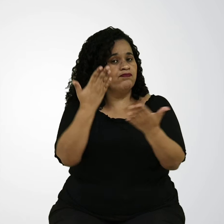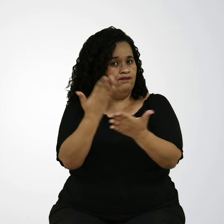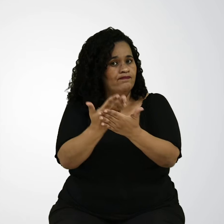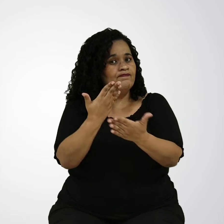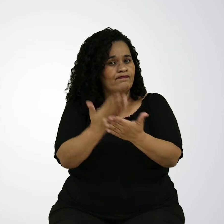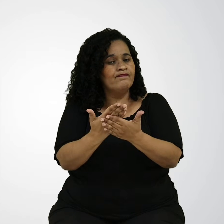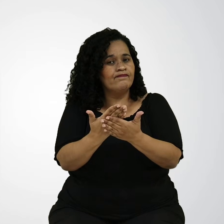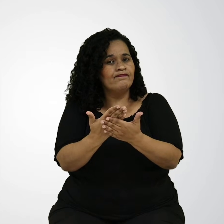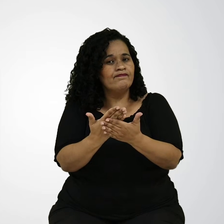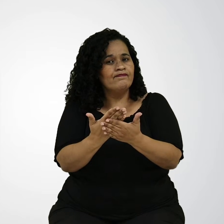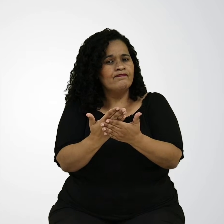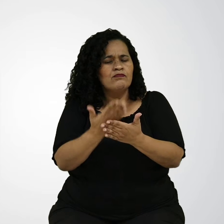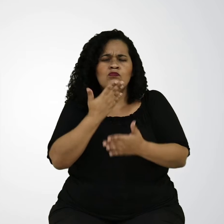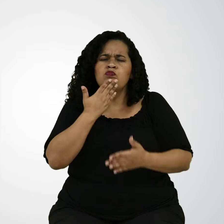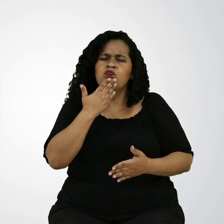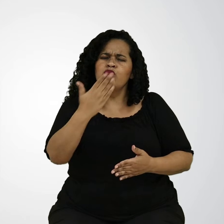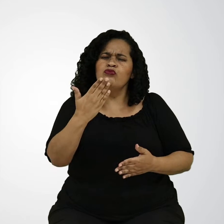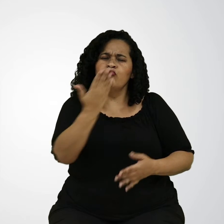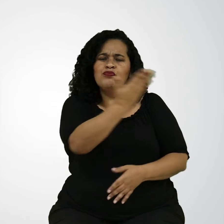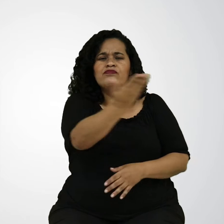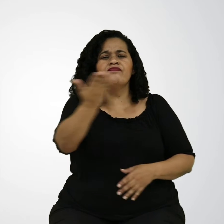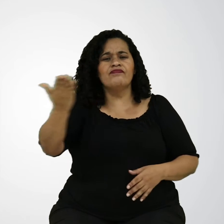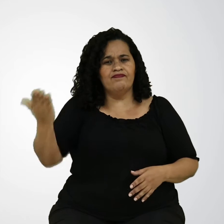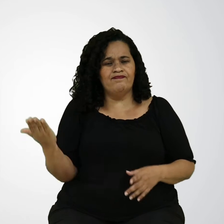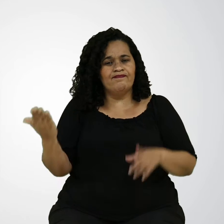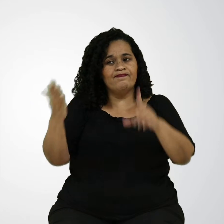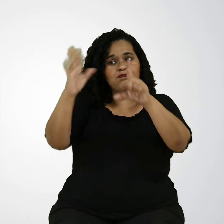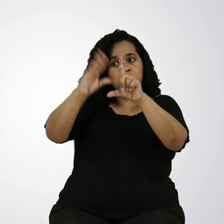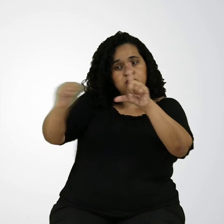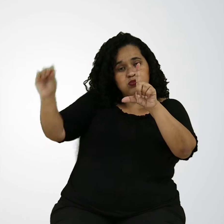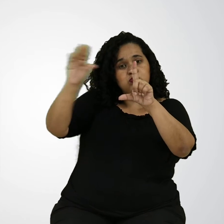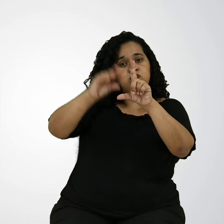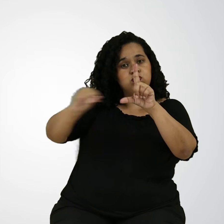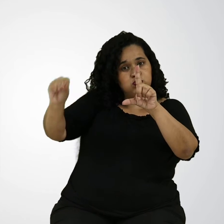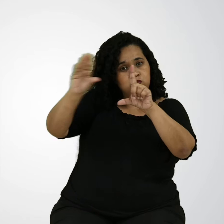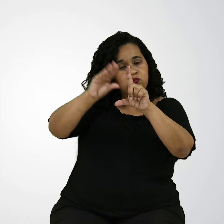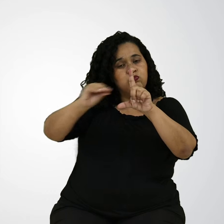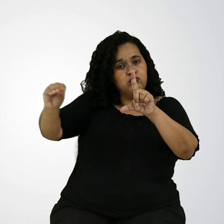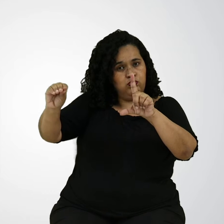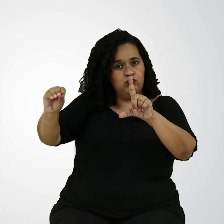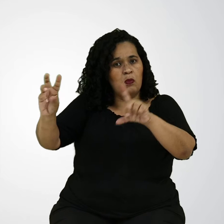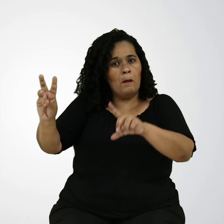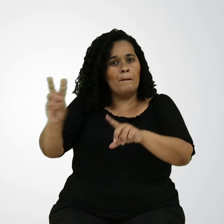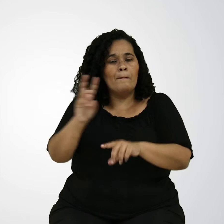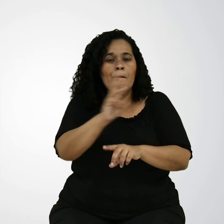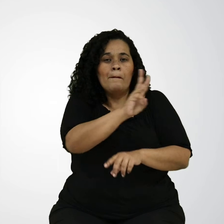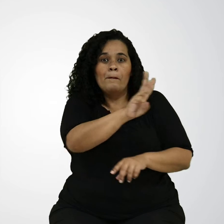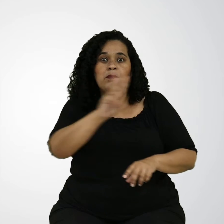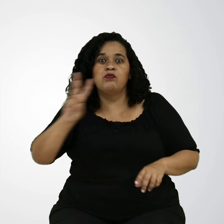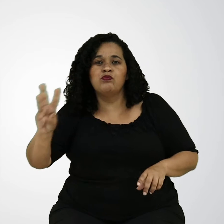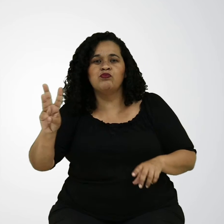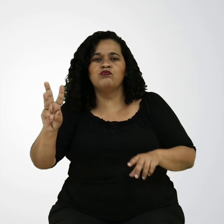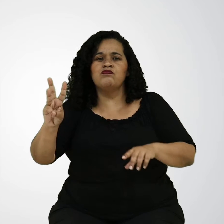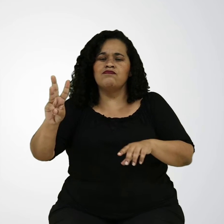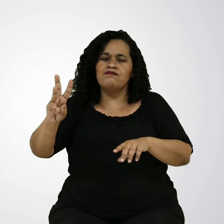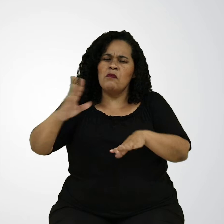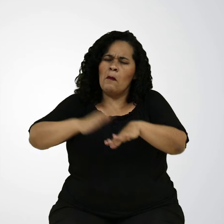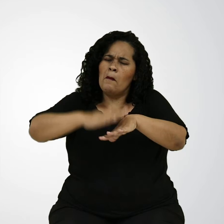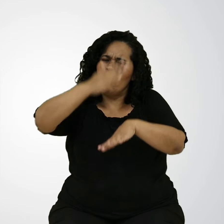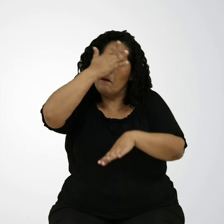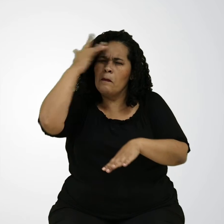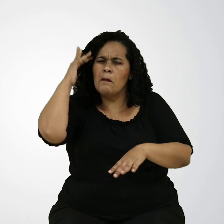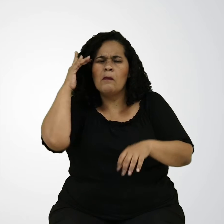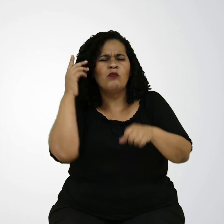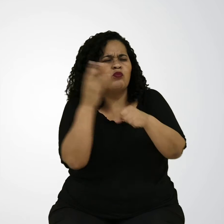gostaria de convidar você a compartilhar o link, obviamente, para você passar aí para os máximo de pessoas que você